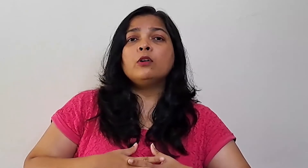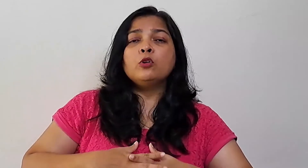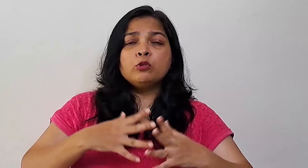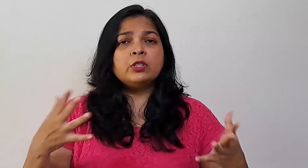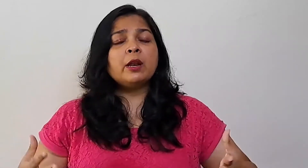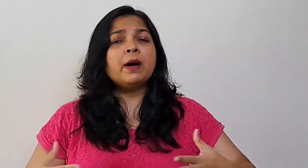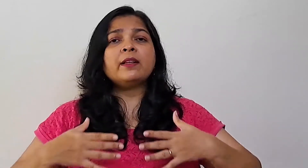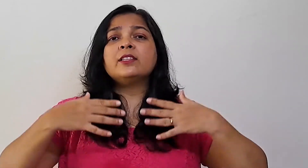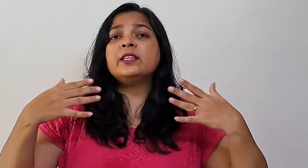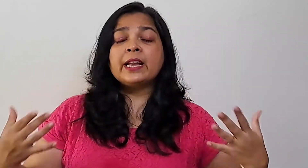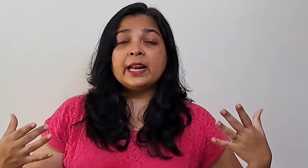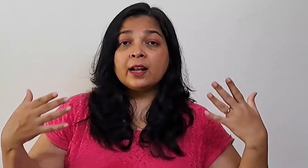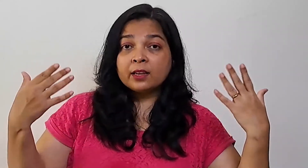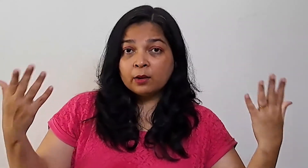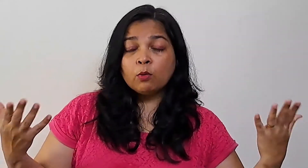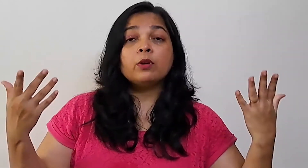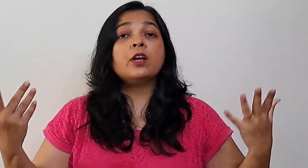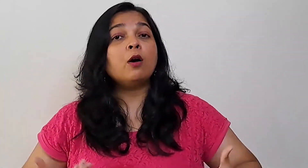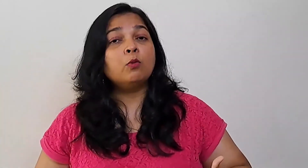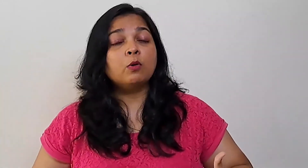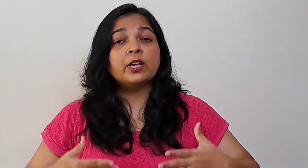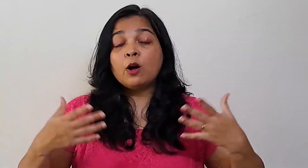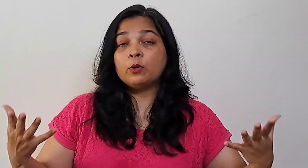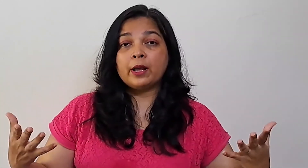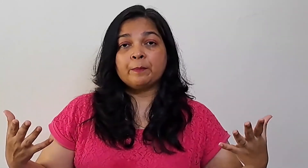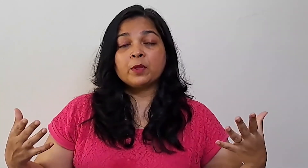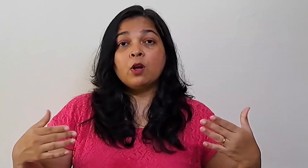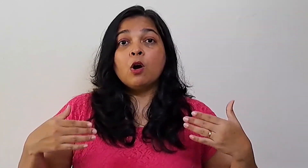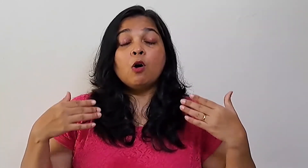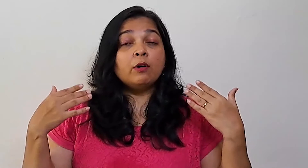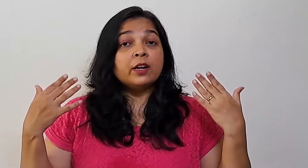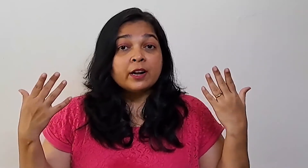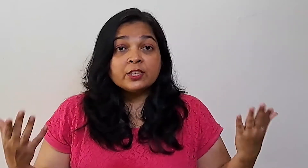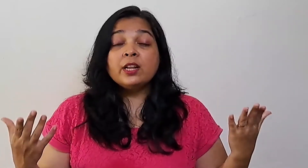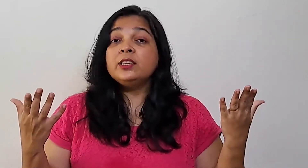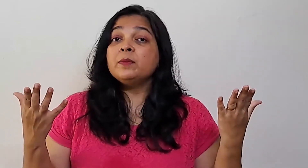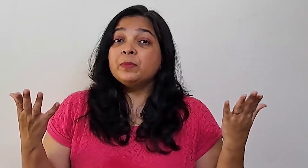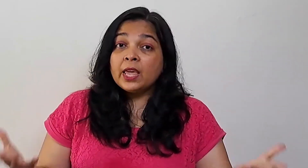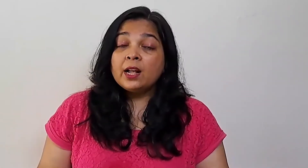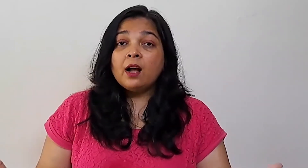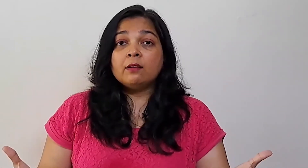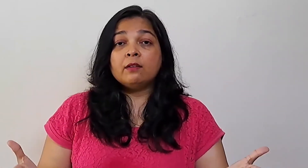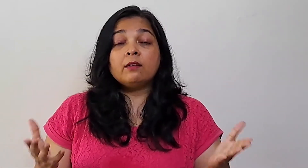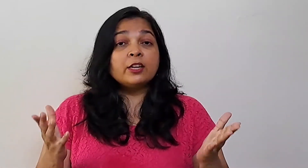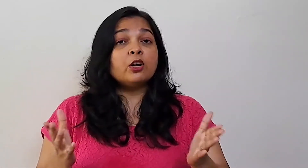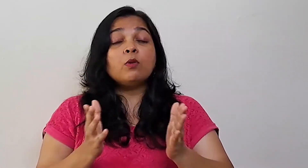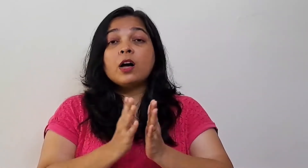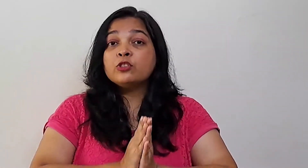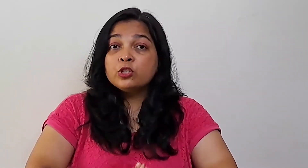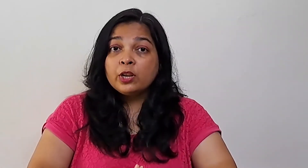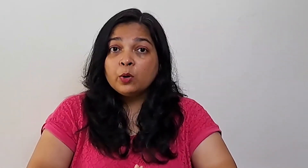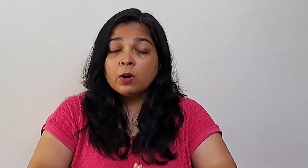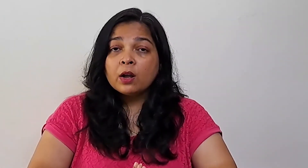ते कुछ देर बाद राजा देखन लग गया ते इह की होया। ते राजा ने जदों देखिया